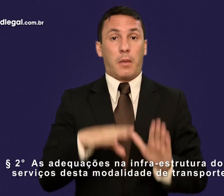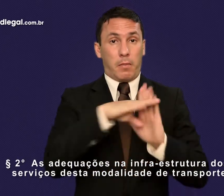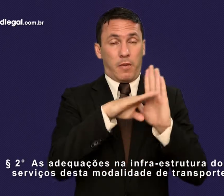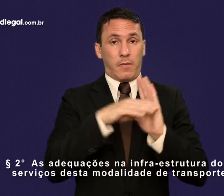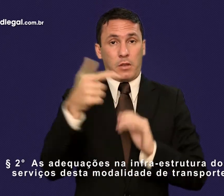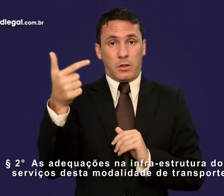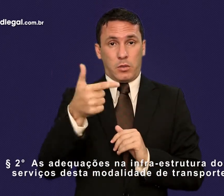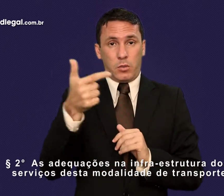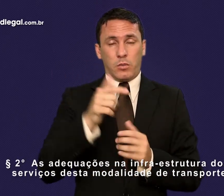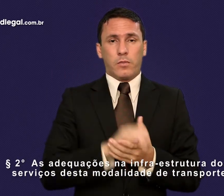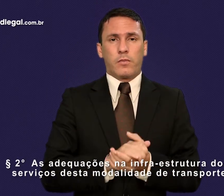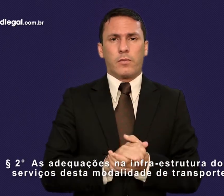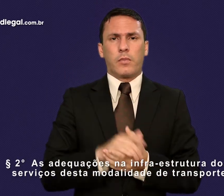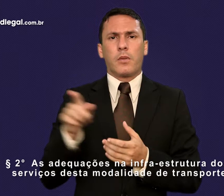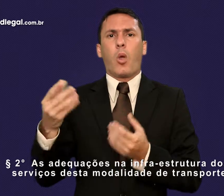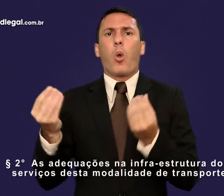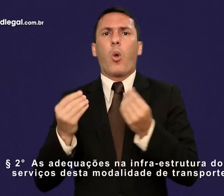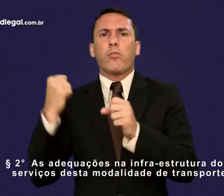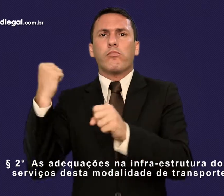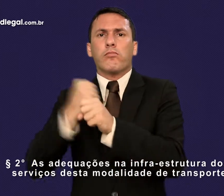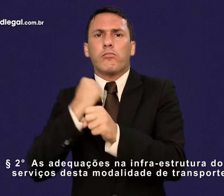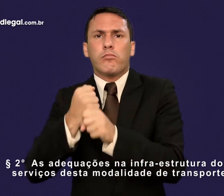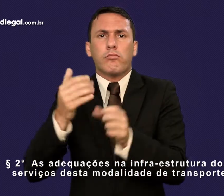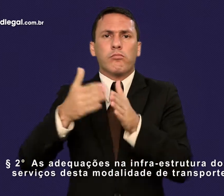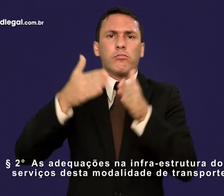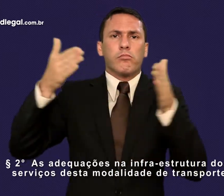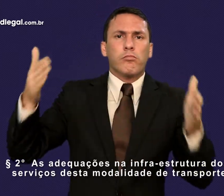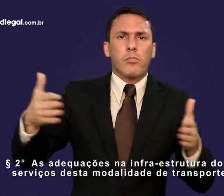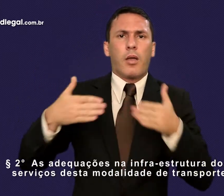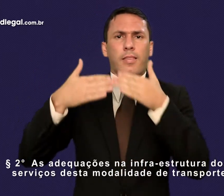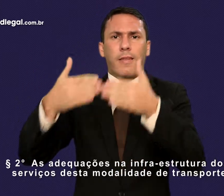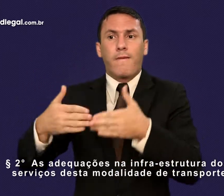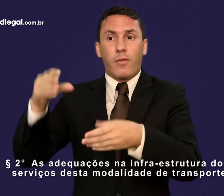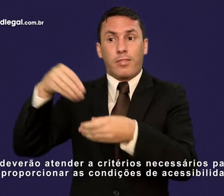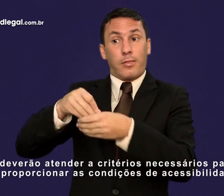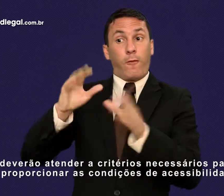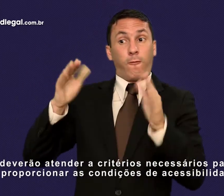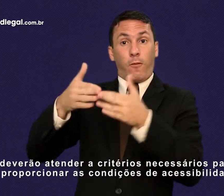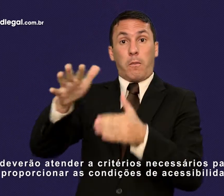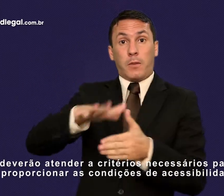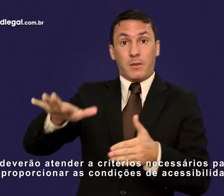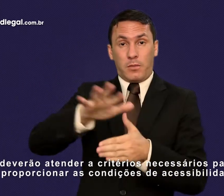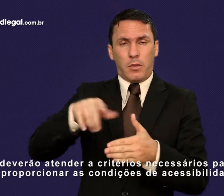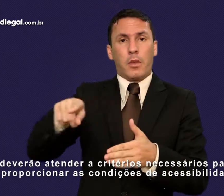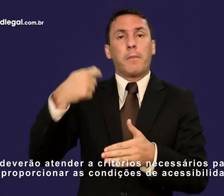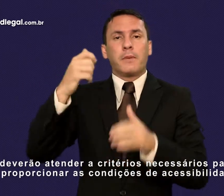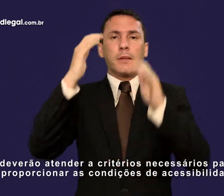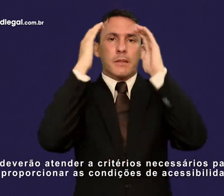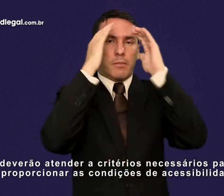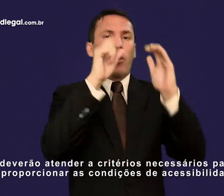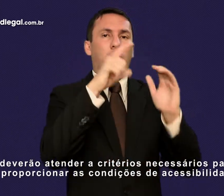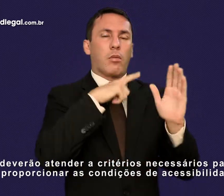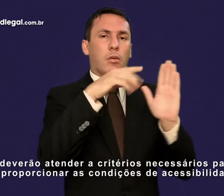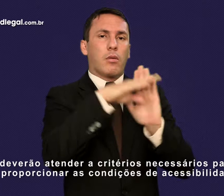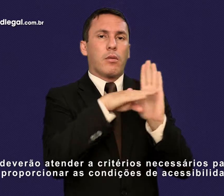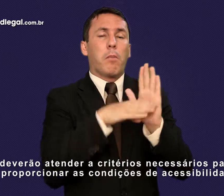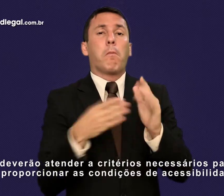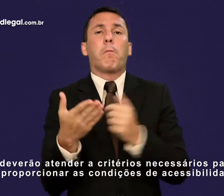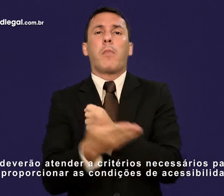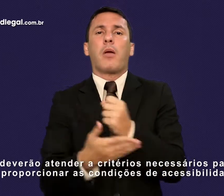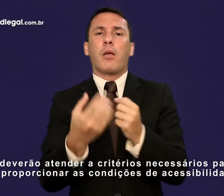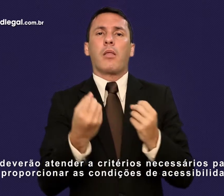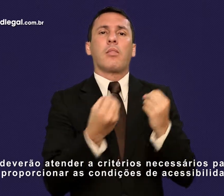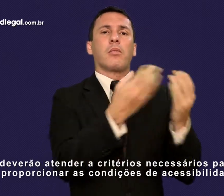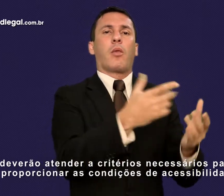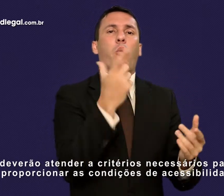2º. As adequações na infraestrutura dos serviços desta modalidade de transporte deverão atender a critérios necessários para proporcionar